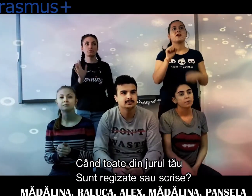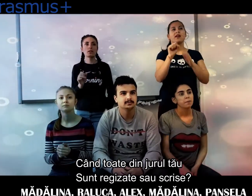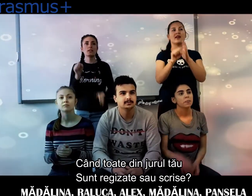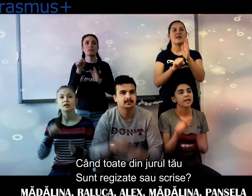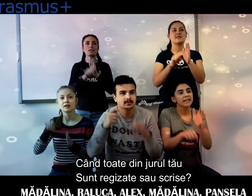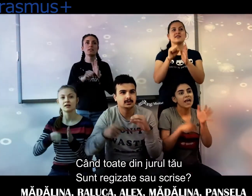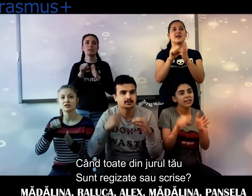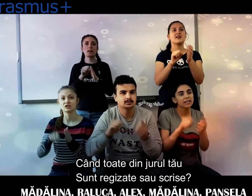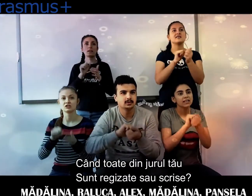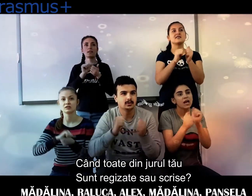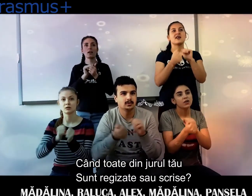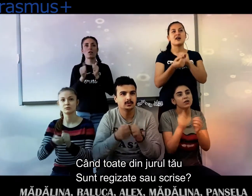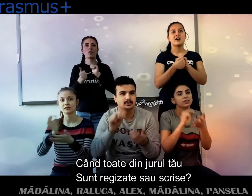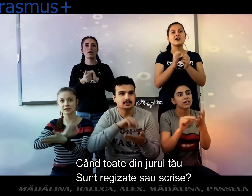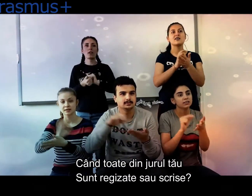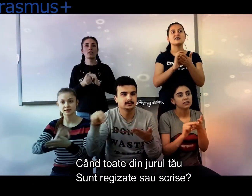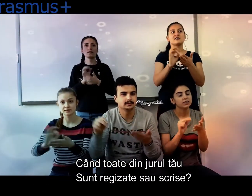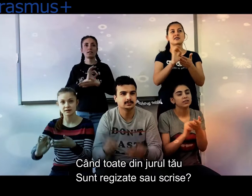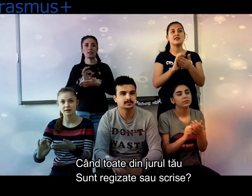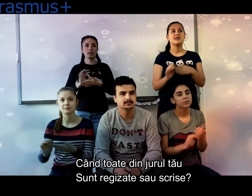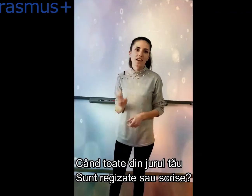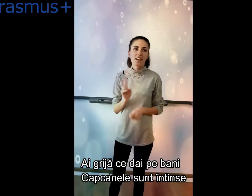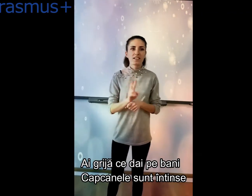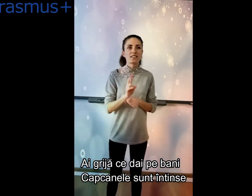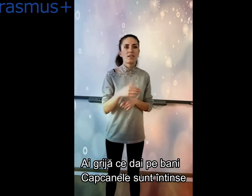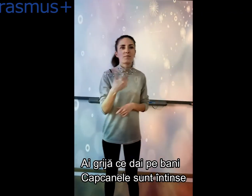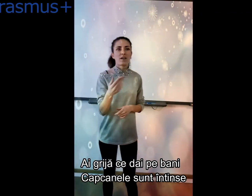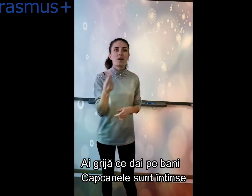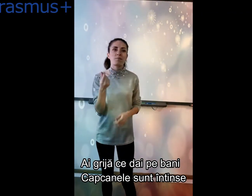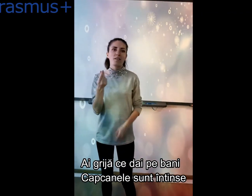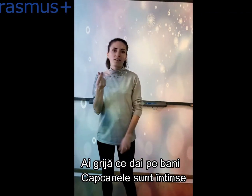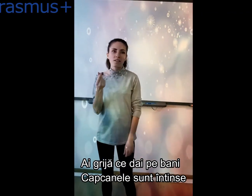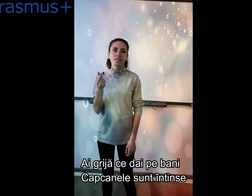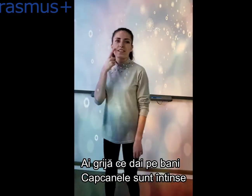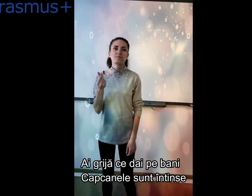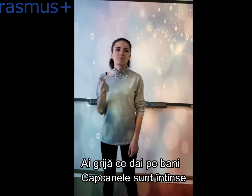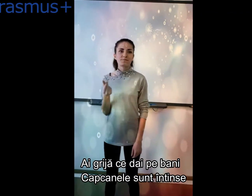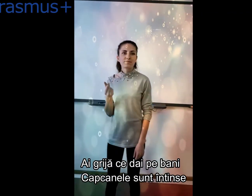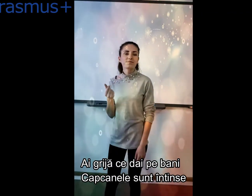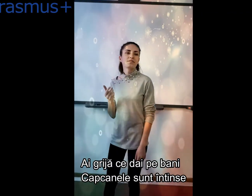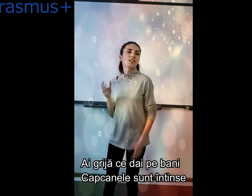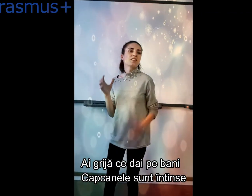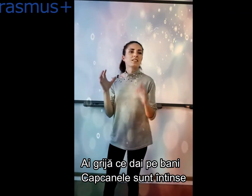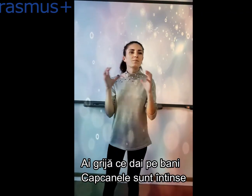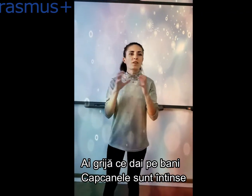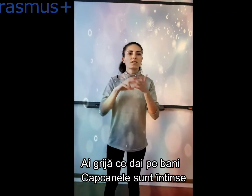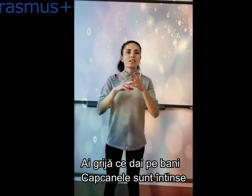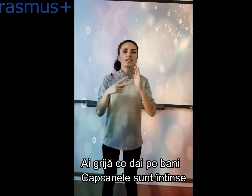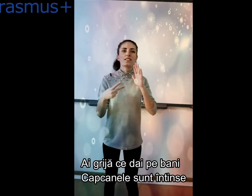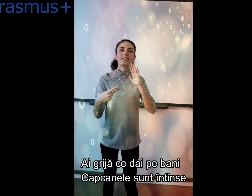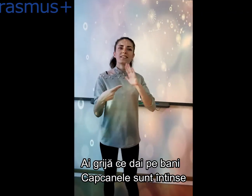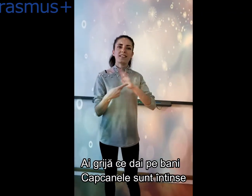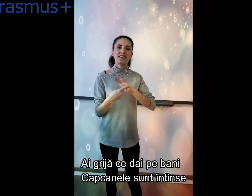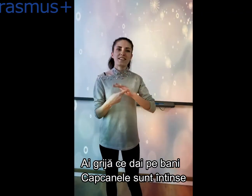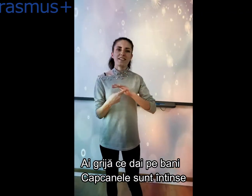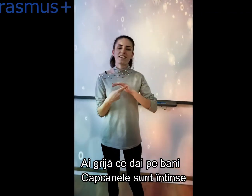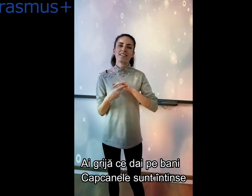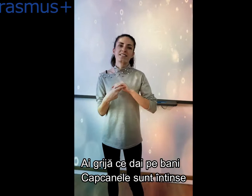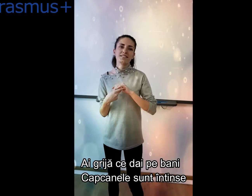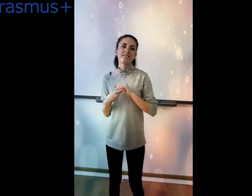sunt regizate sau scrise. Ai grijă ce dai pe bani, capcanele sunt întinse.